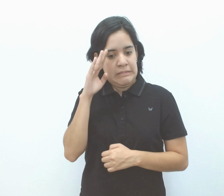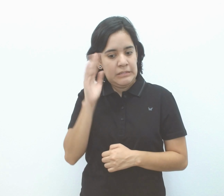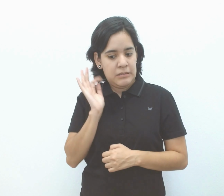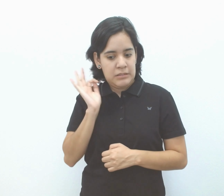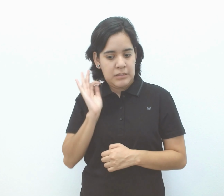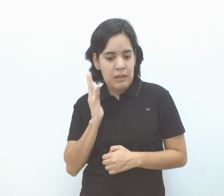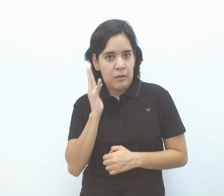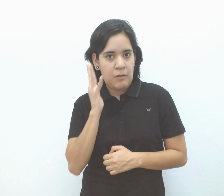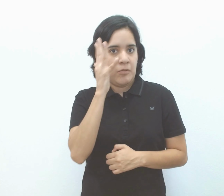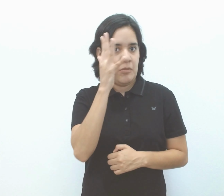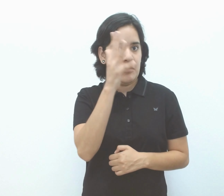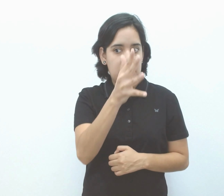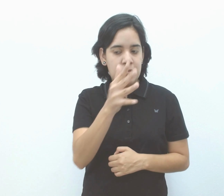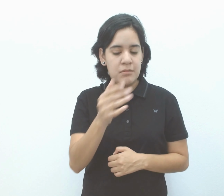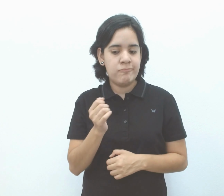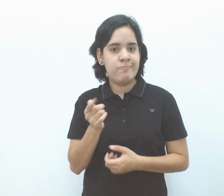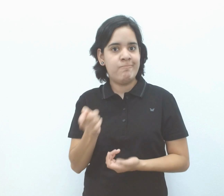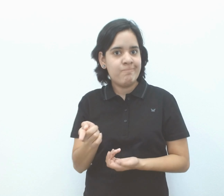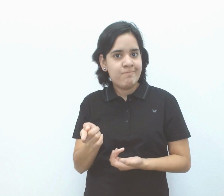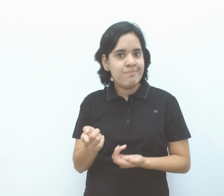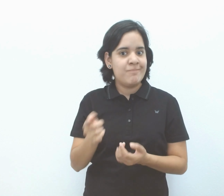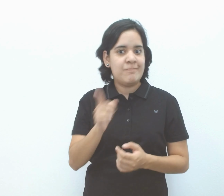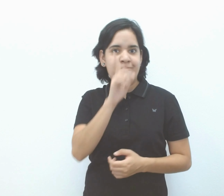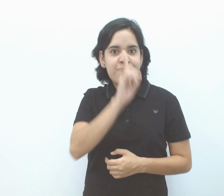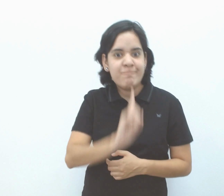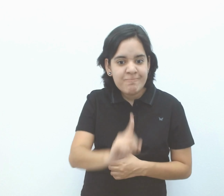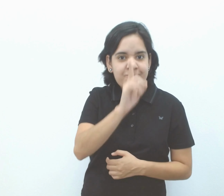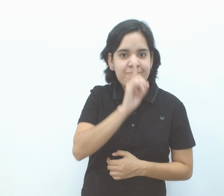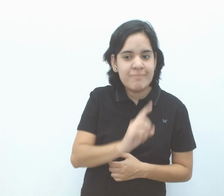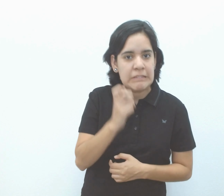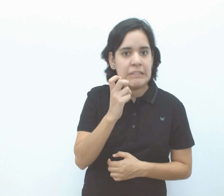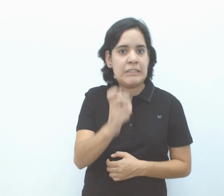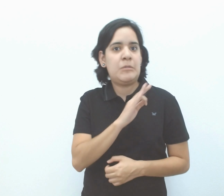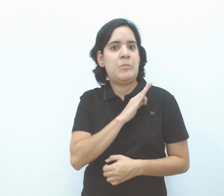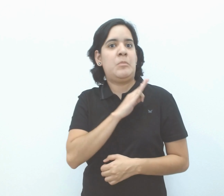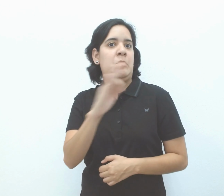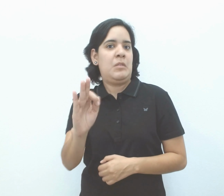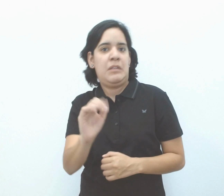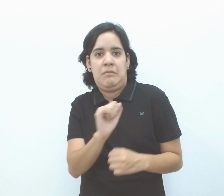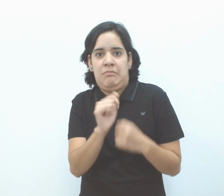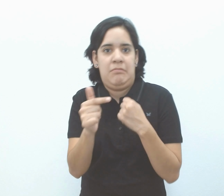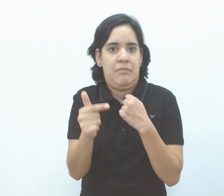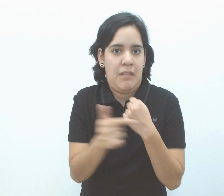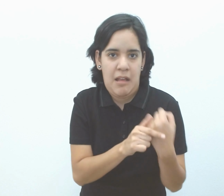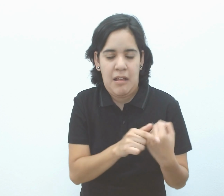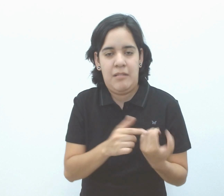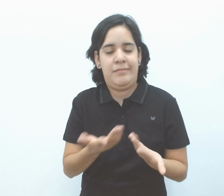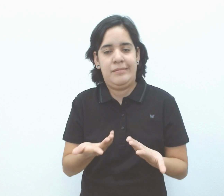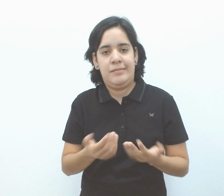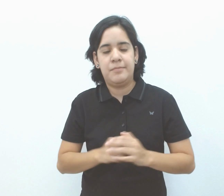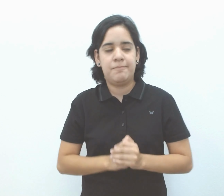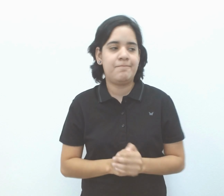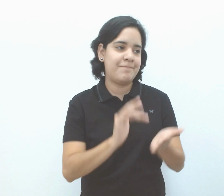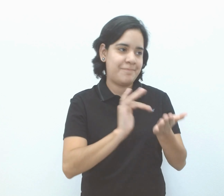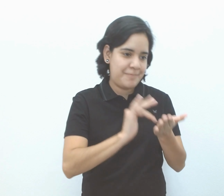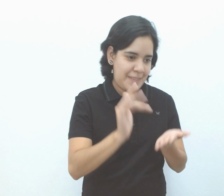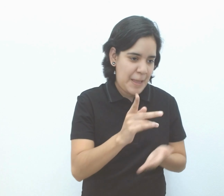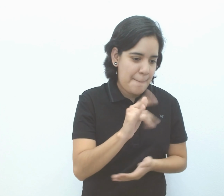crezca no comprenda que usar las mentiras no es algo bueno para ella. Muchas gracias, Pili, por mandarnos tu audio y